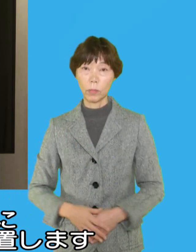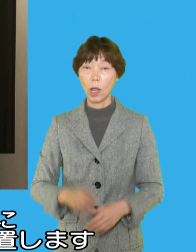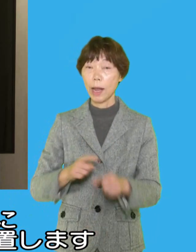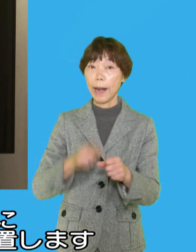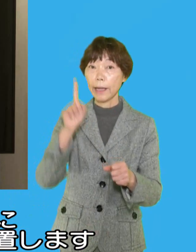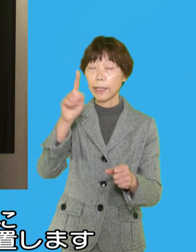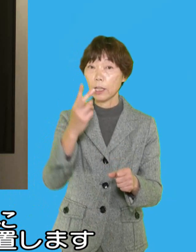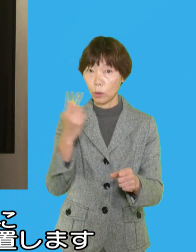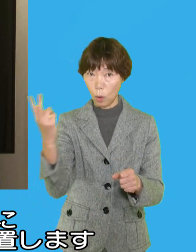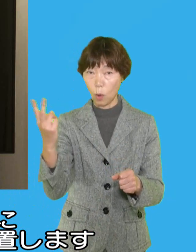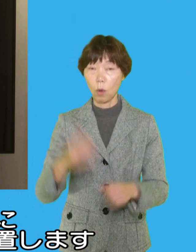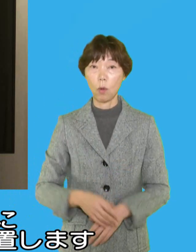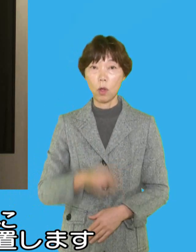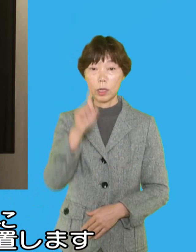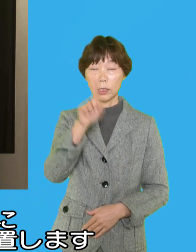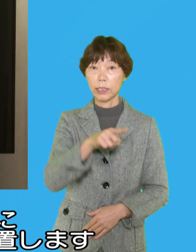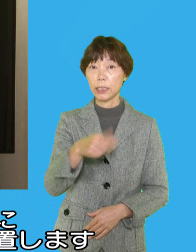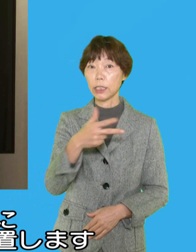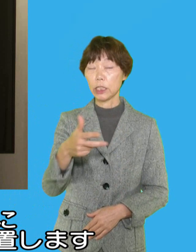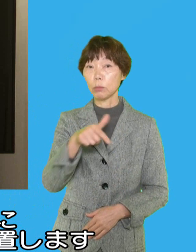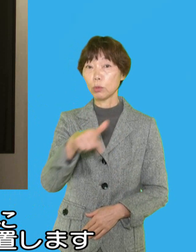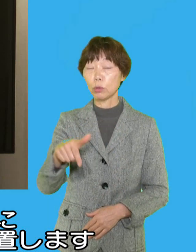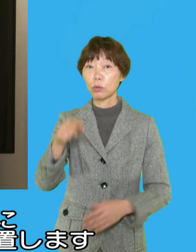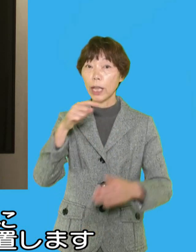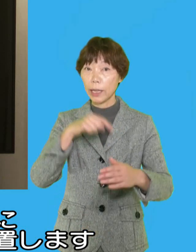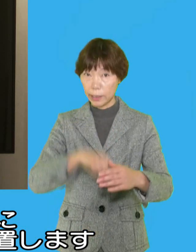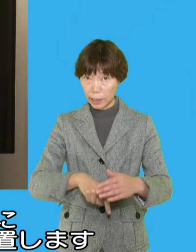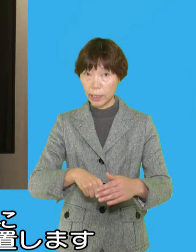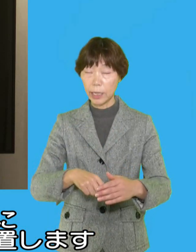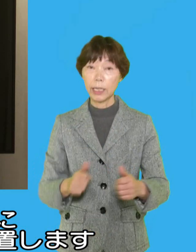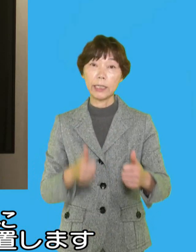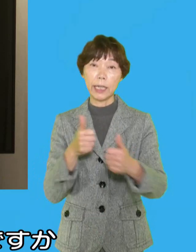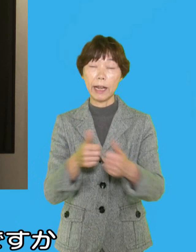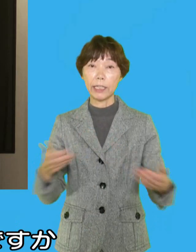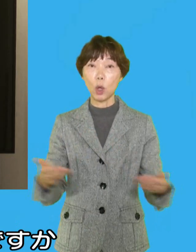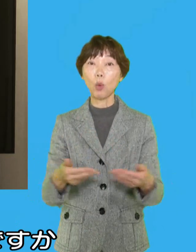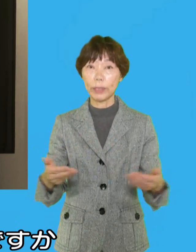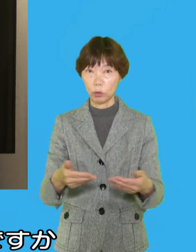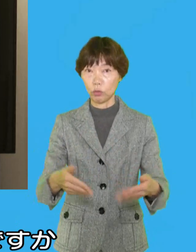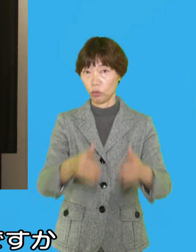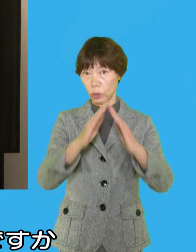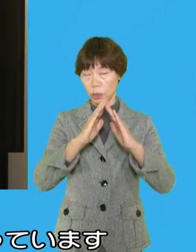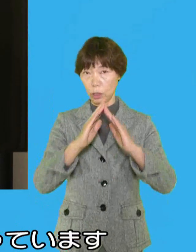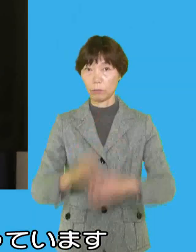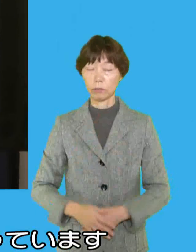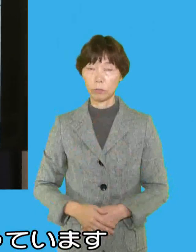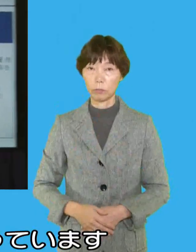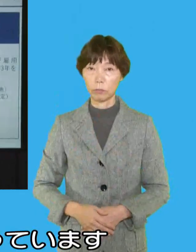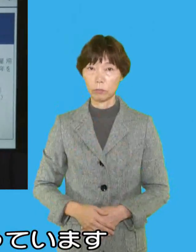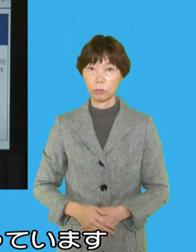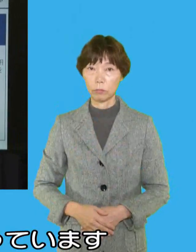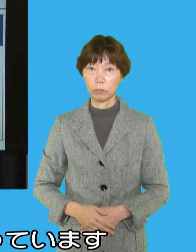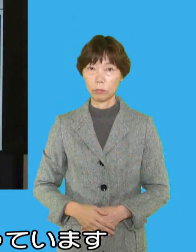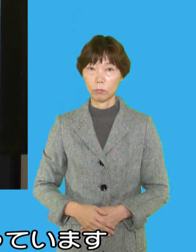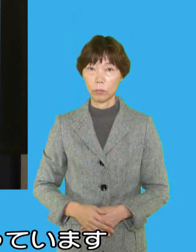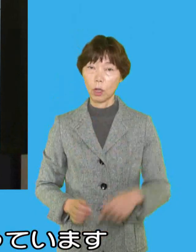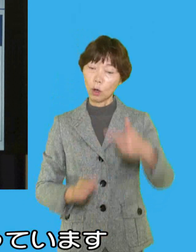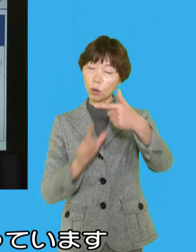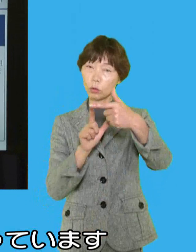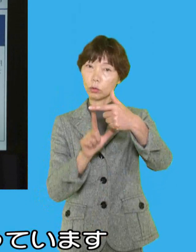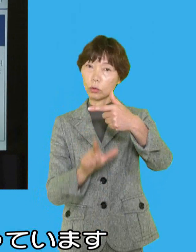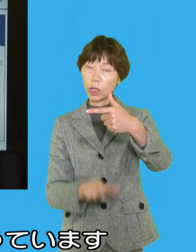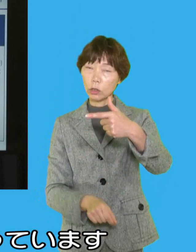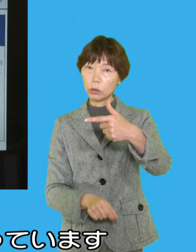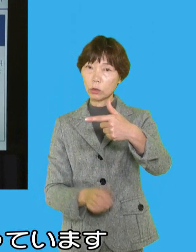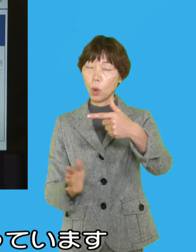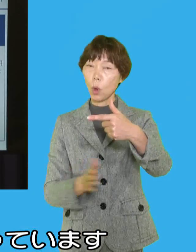に、人事部内にチャレンジオフィスを設置いたします。 で、来年度のいつですか。 6